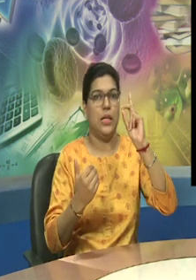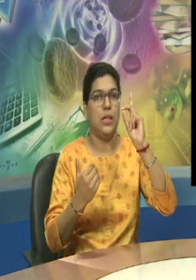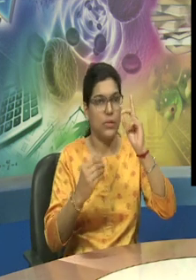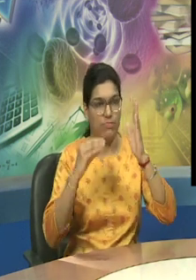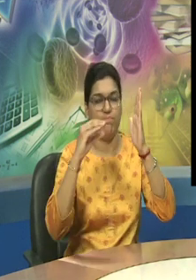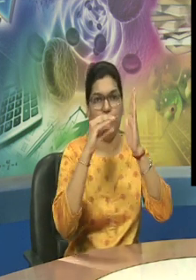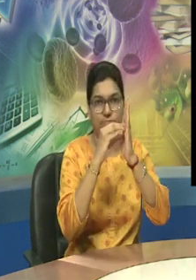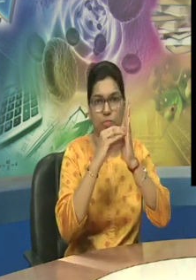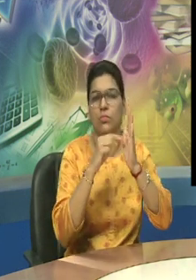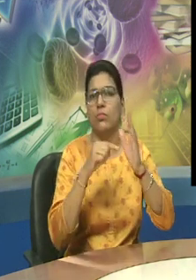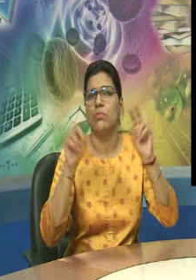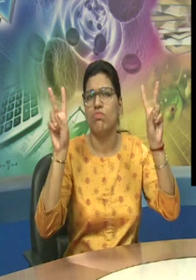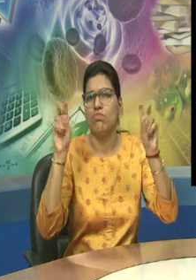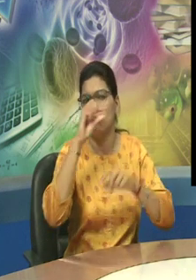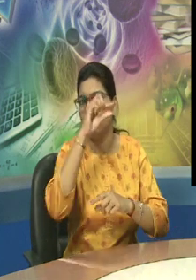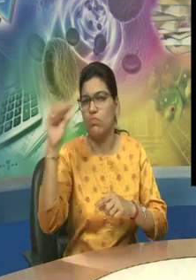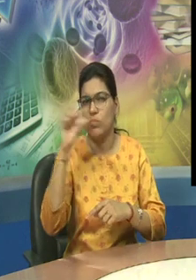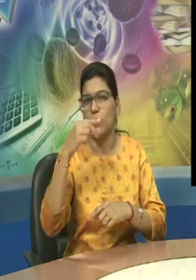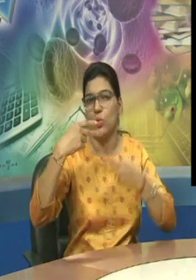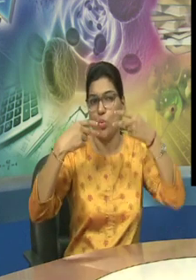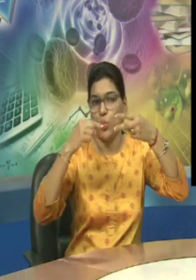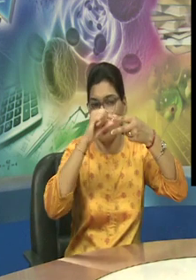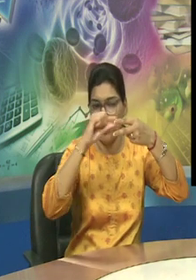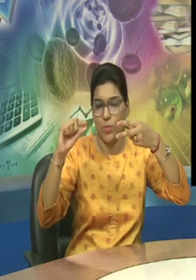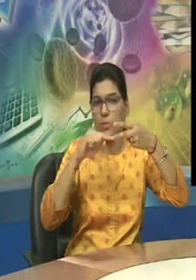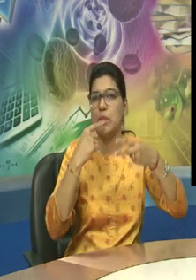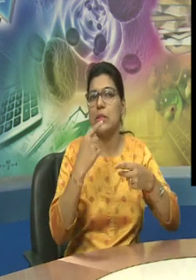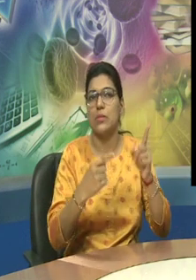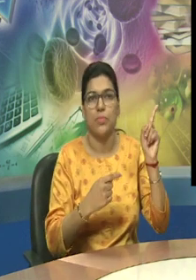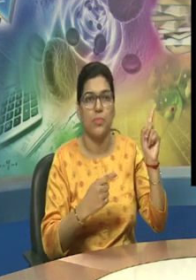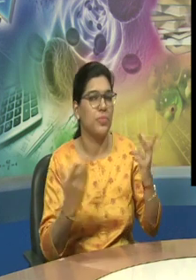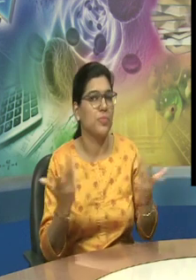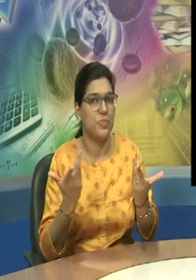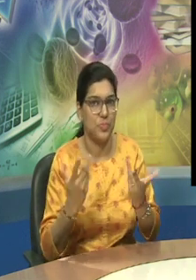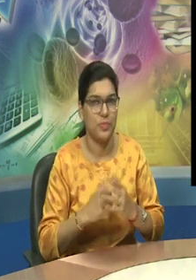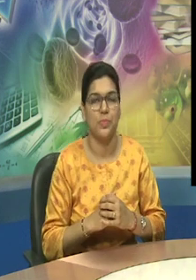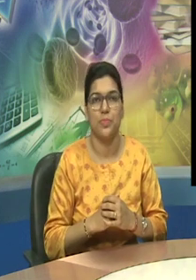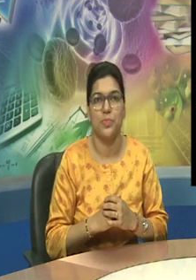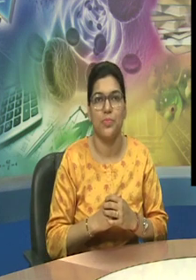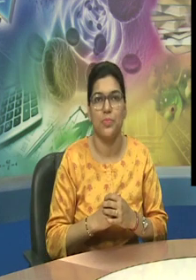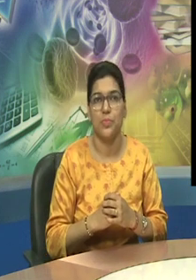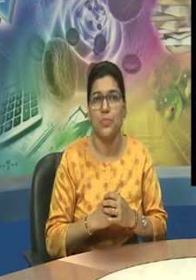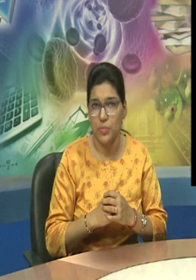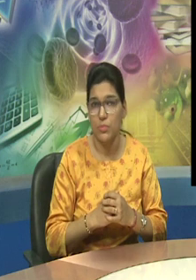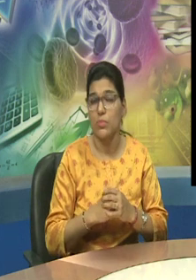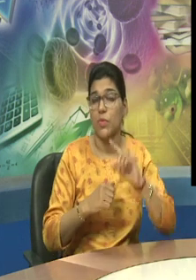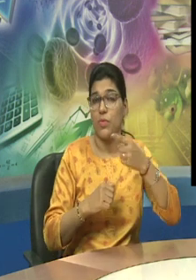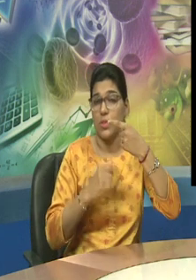भाग 1 पिछले सप्ताह खत्म हो गया था। आइए भाग 2 में नए दोहे